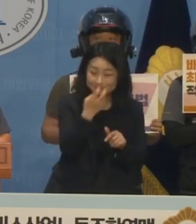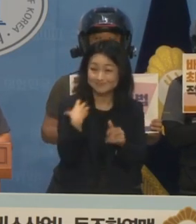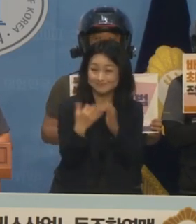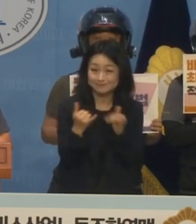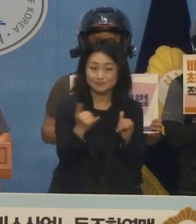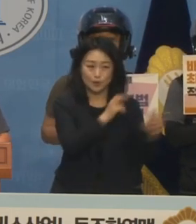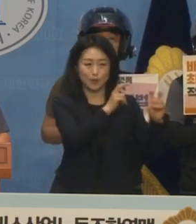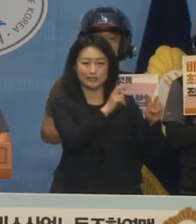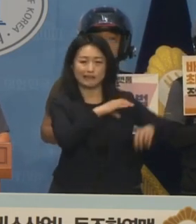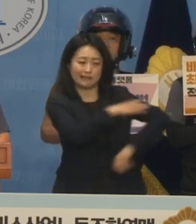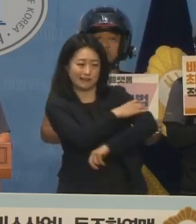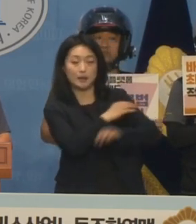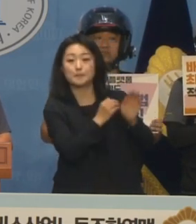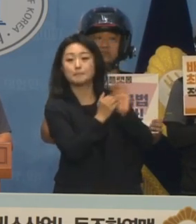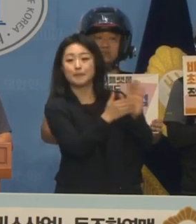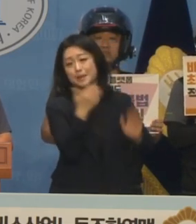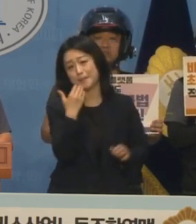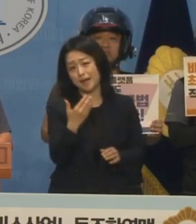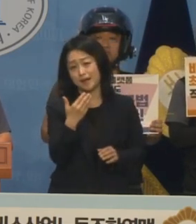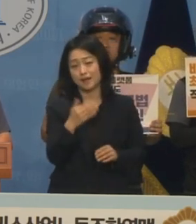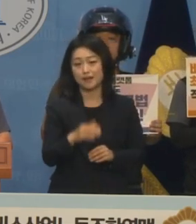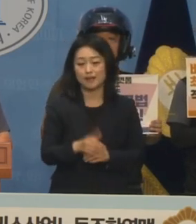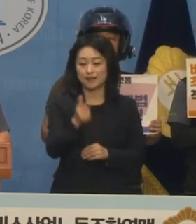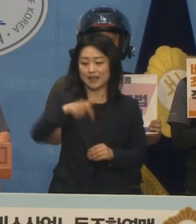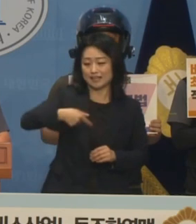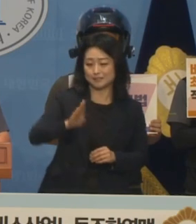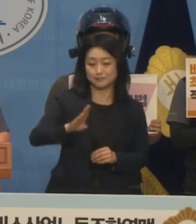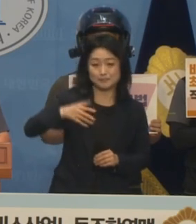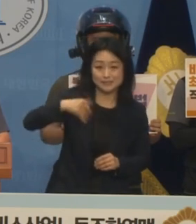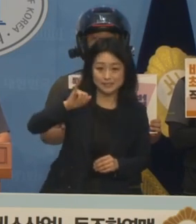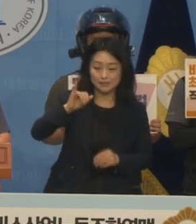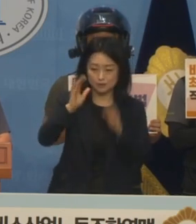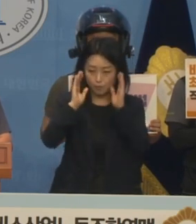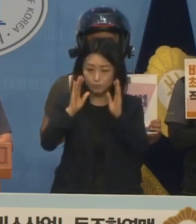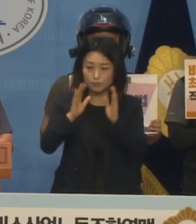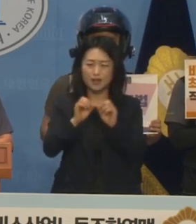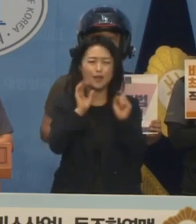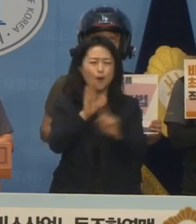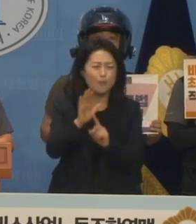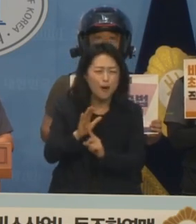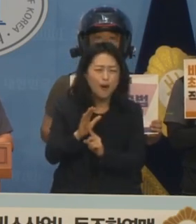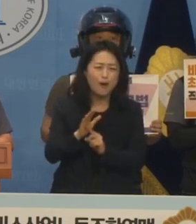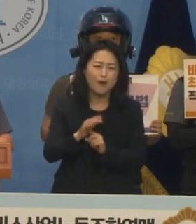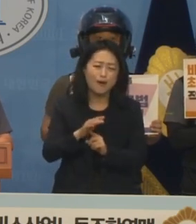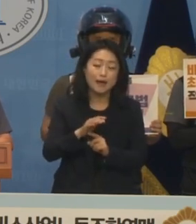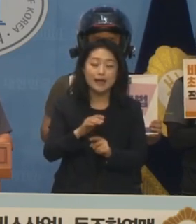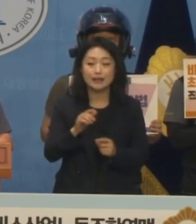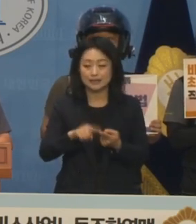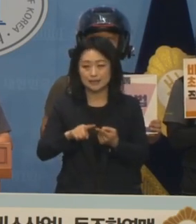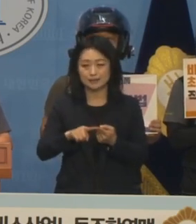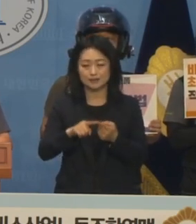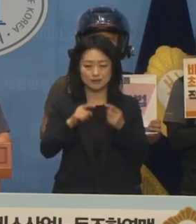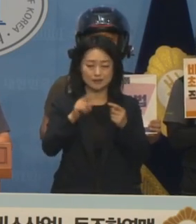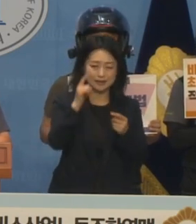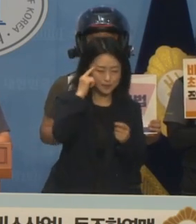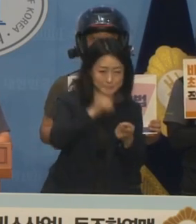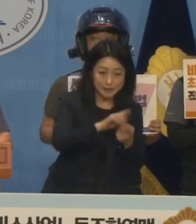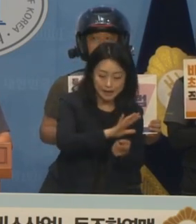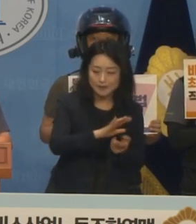담은 법안입니다. 개정안은 배달 노동자의 안전한 운전, 당당한 노동을 열어주는 길입니다.